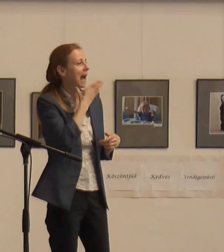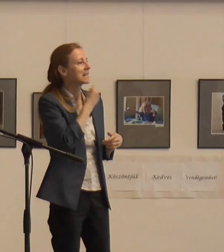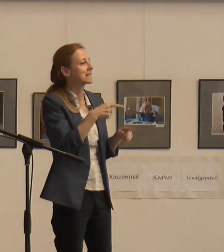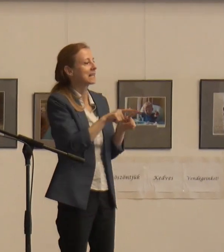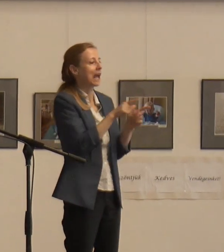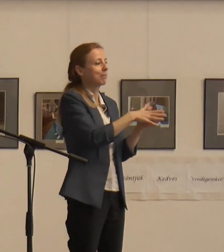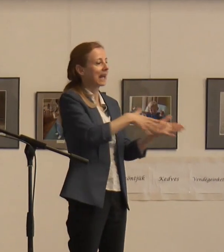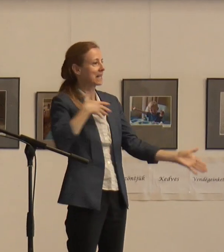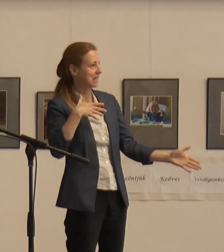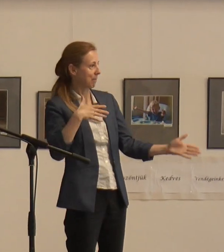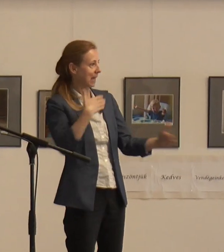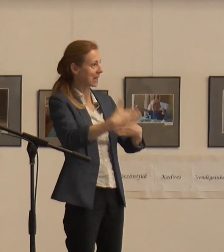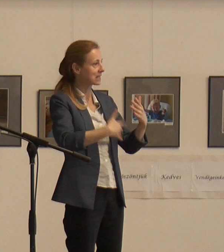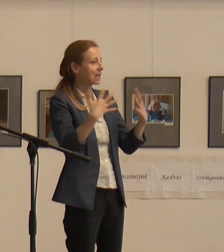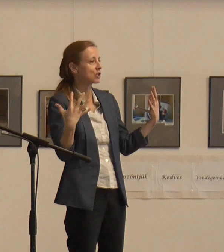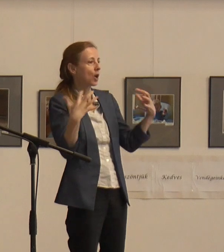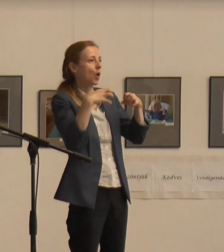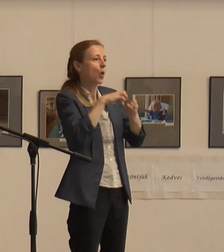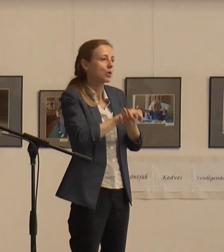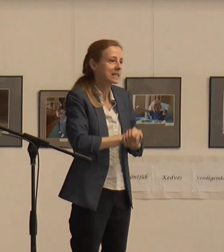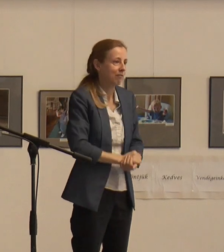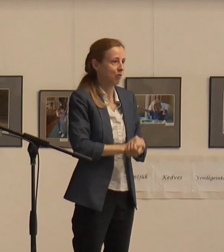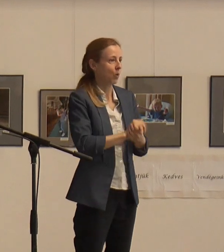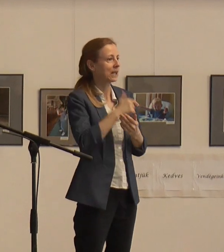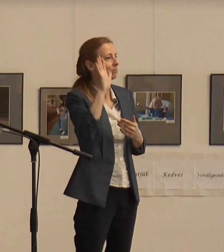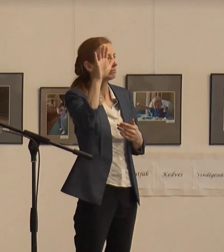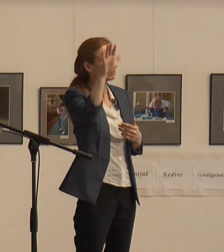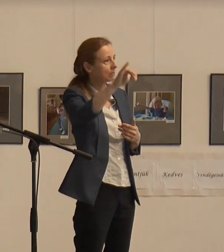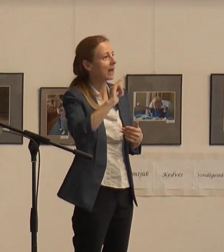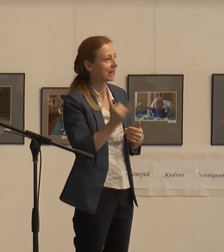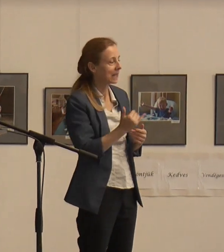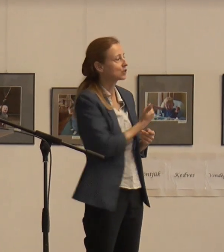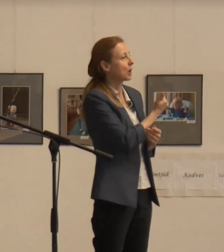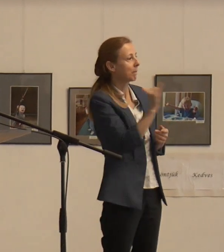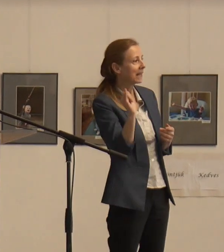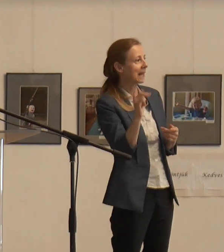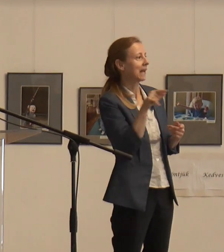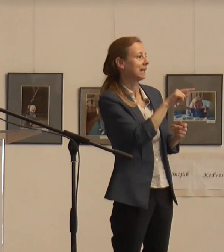kezdeményezéseket összefogni, és az elkövetkezendőben mindenki részt.